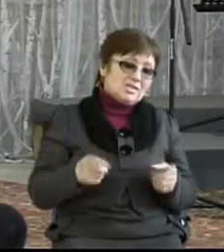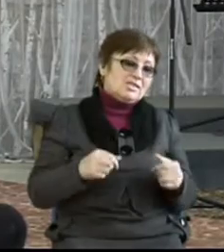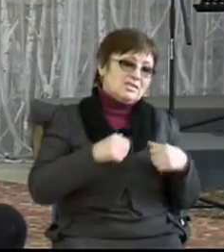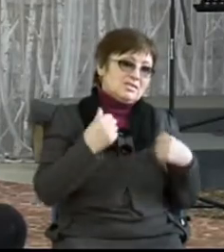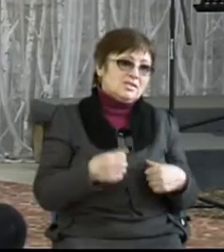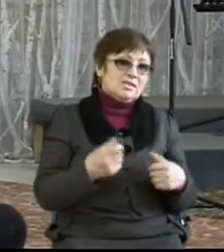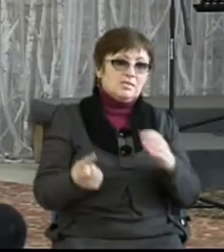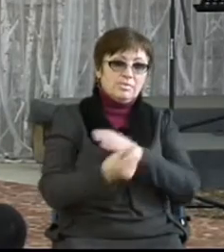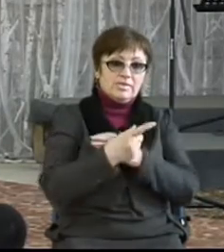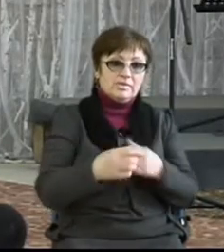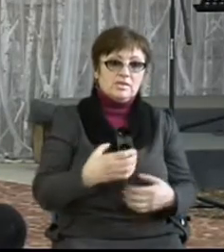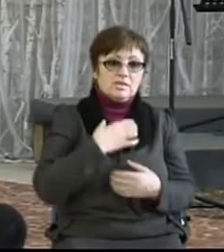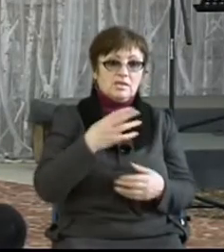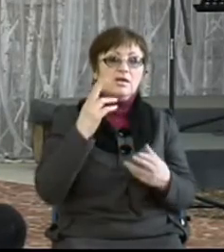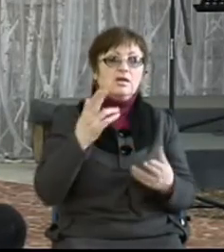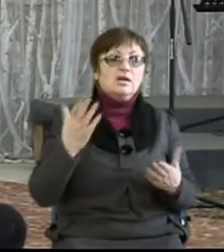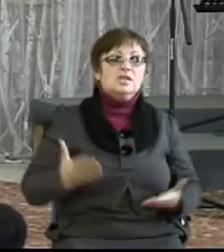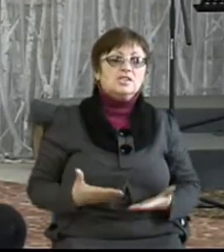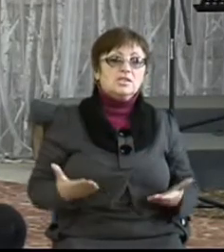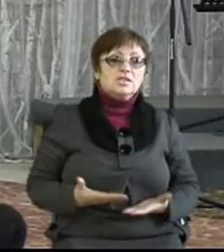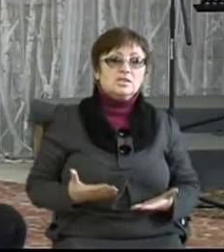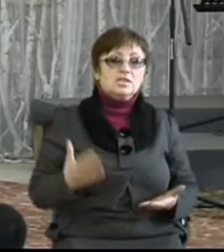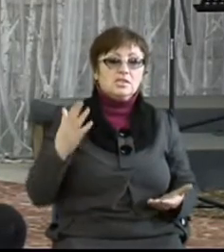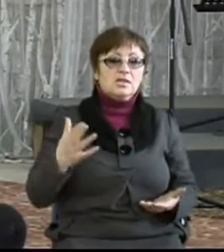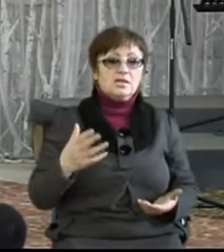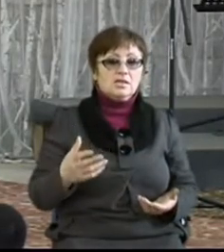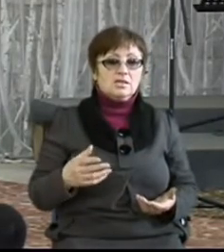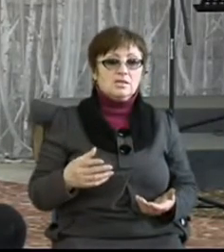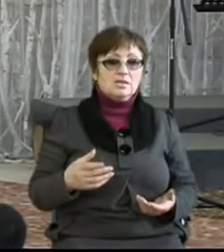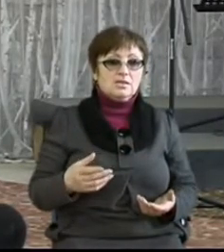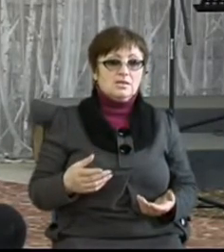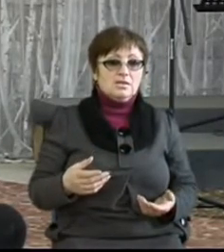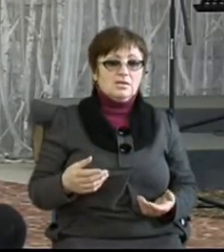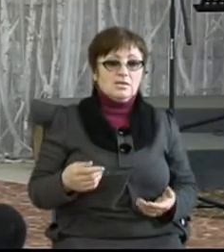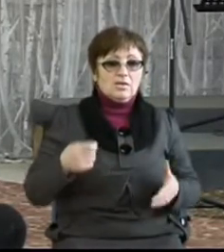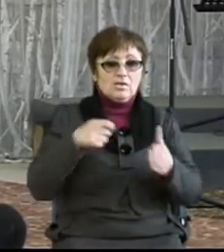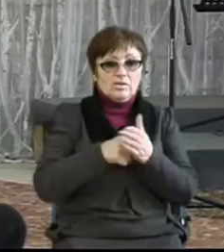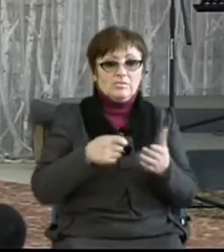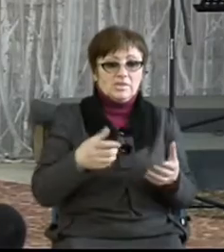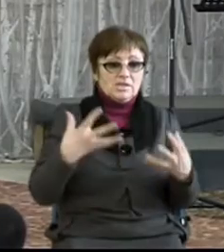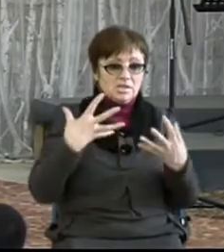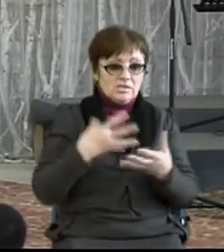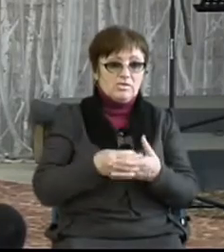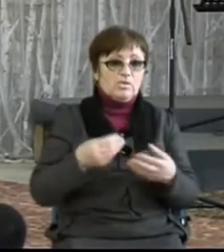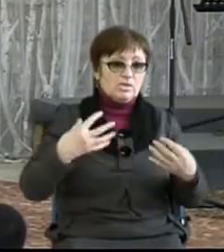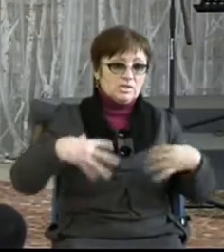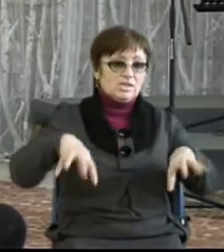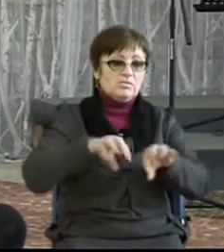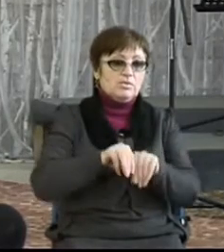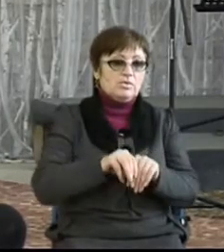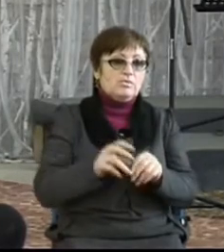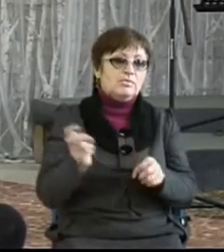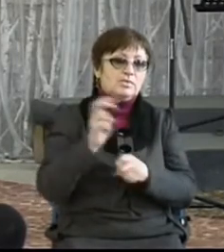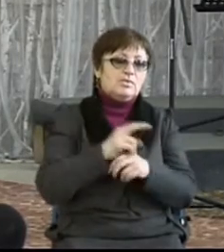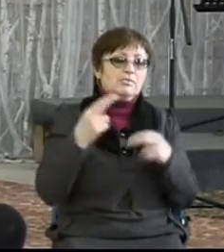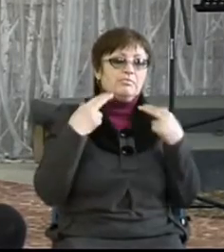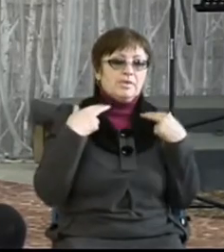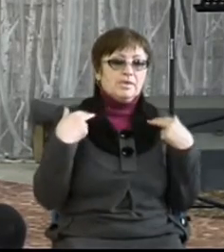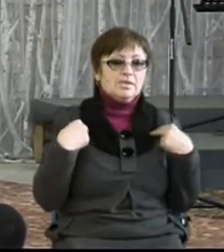страх определенный, как ты будешь жить, как ты будешь обеспечивать себя, как ты будешь обеспечивать свою семью. И пошел я к